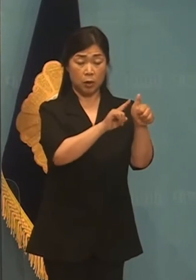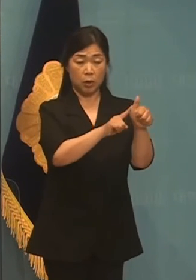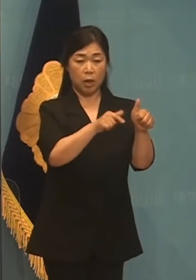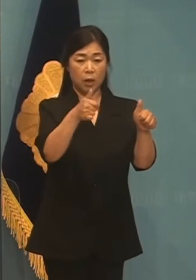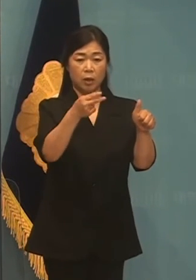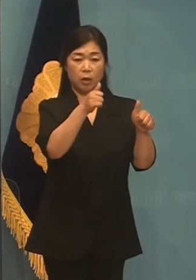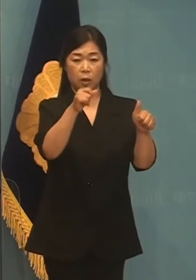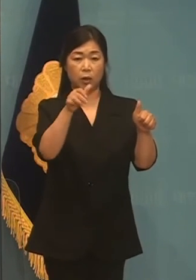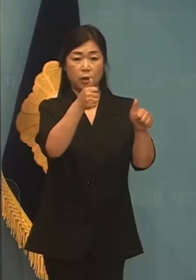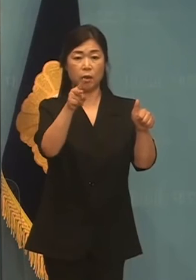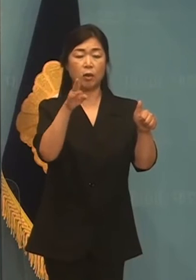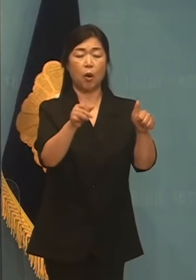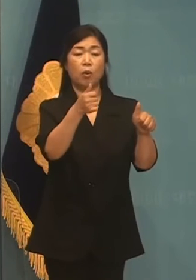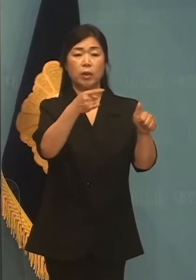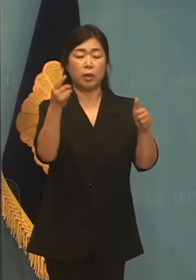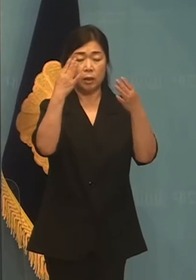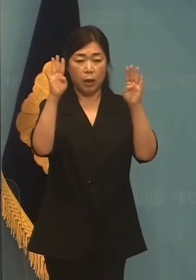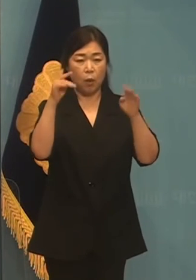따르면